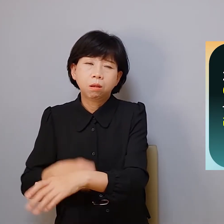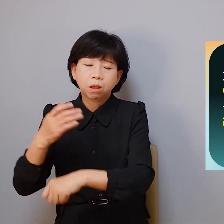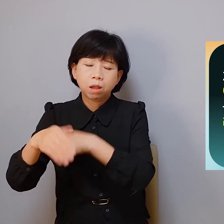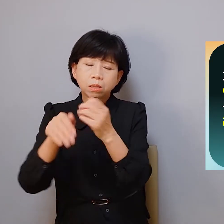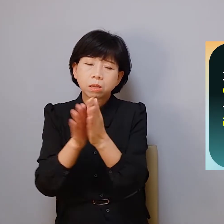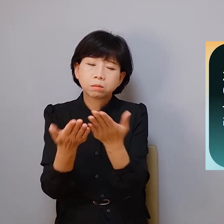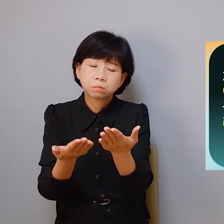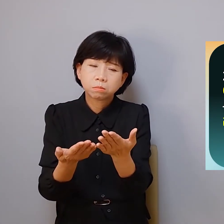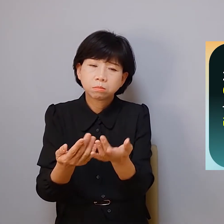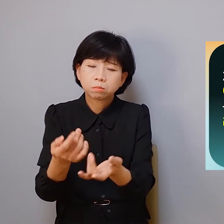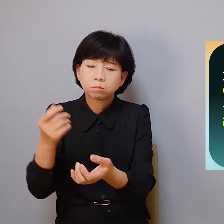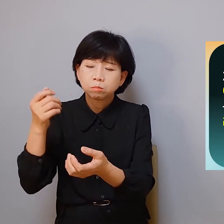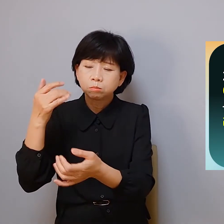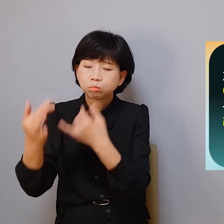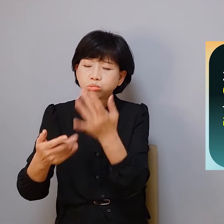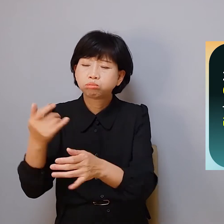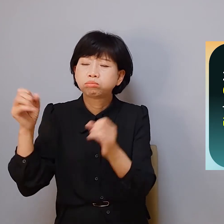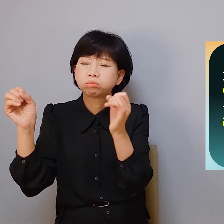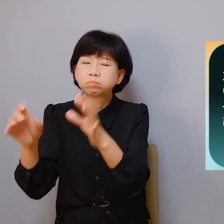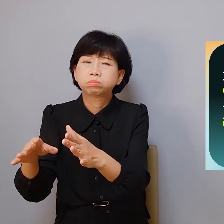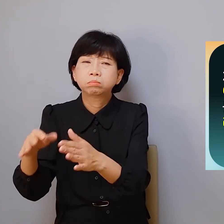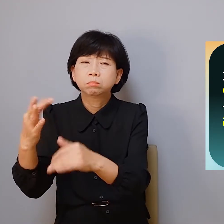모두 태웠더라.